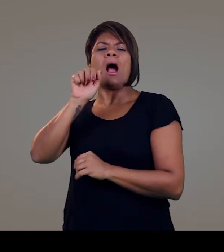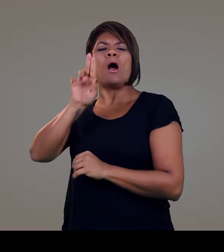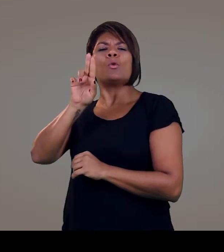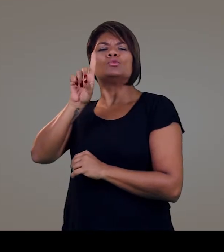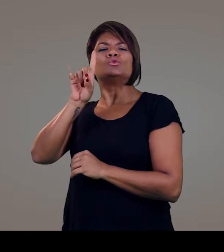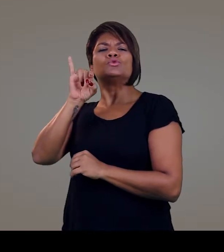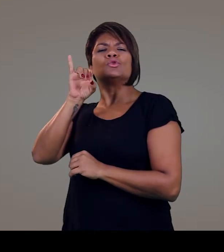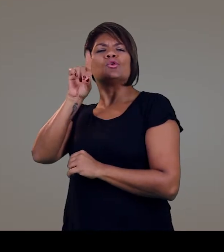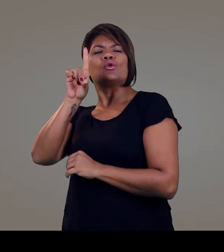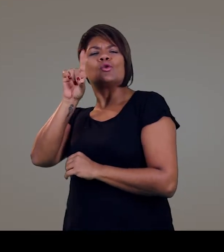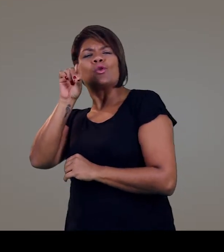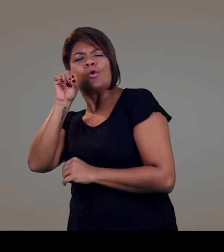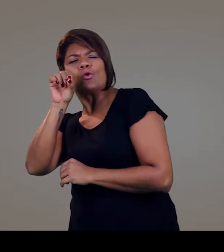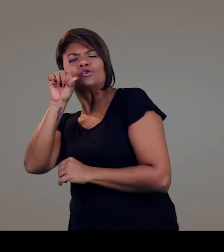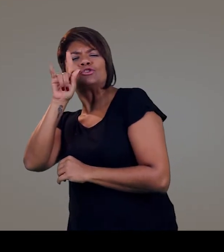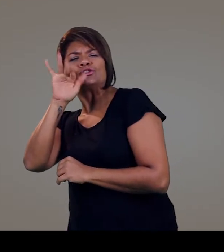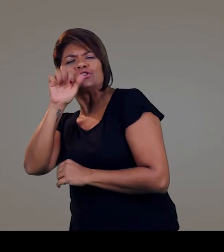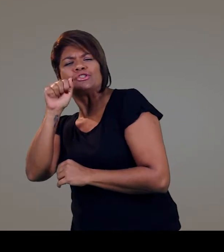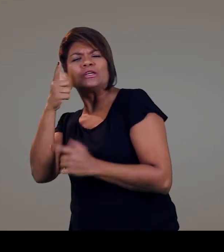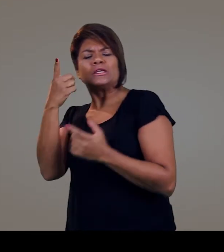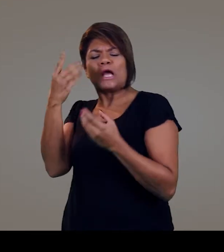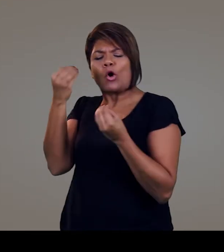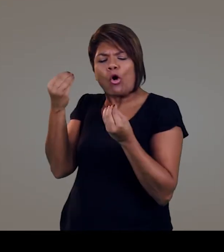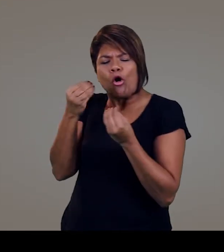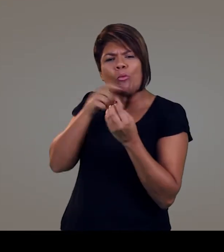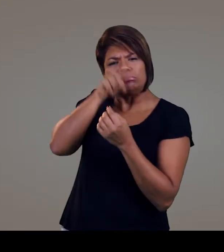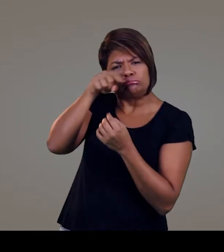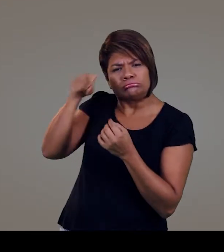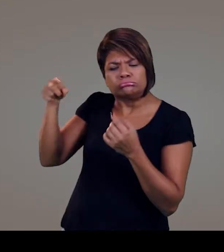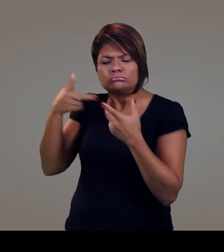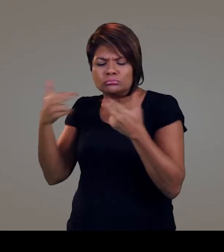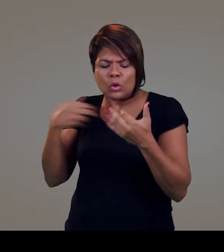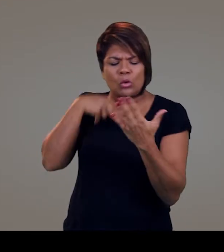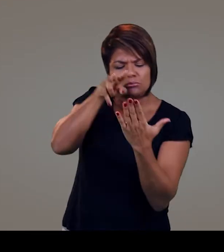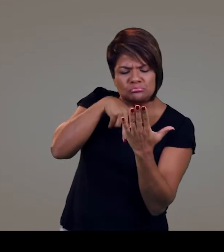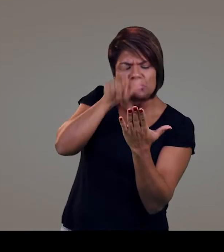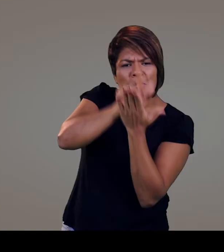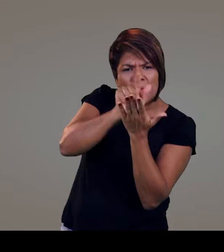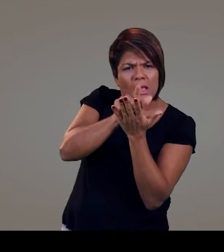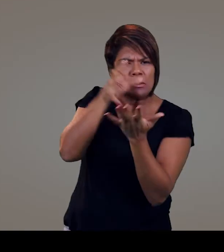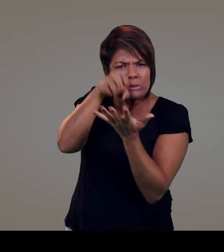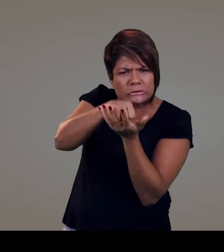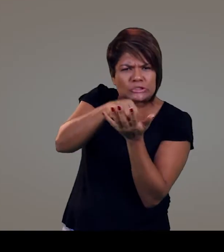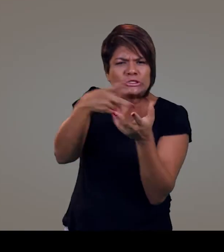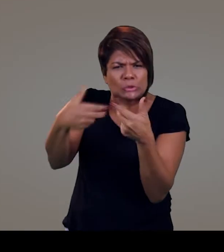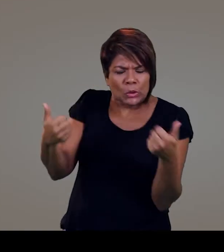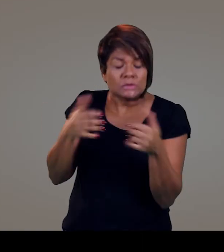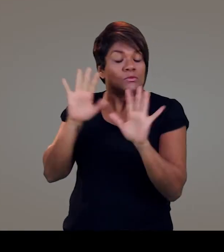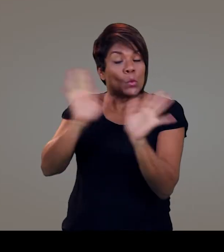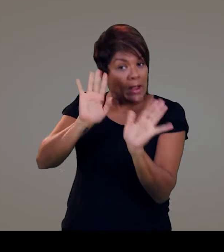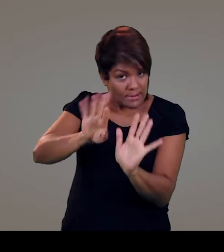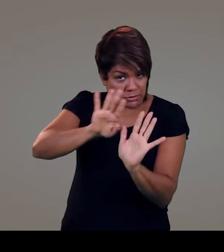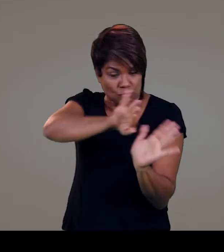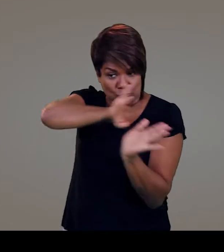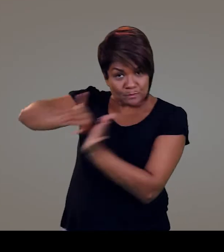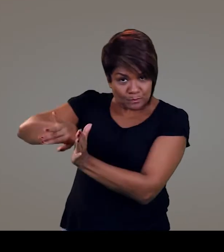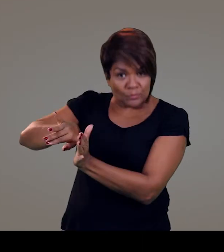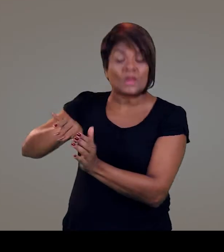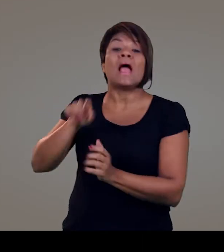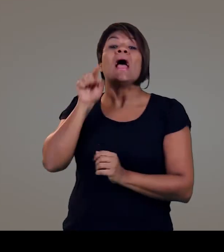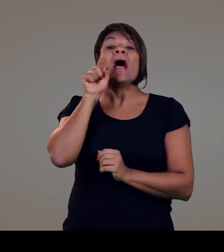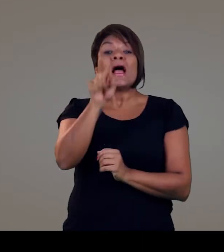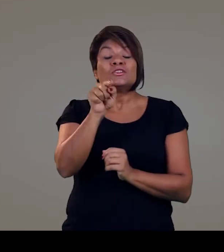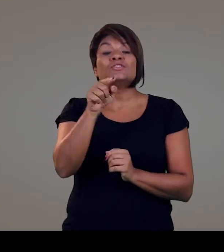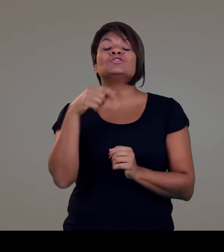do registro desses exames e da leitura desses exames. Não é disso que a gente está falando. O que a gente quer estar